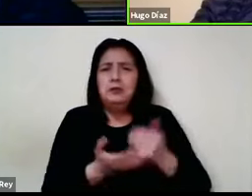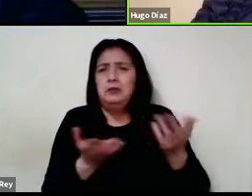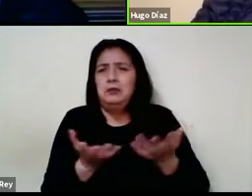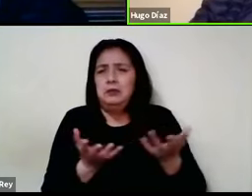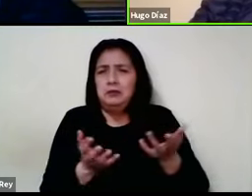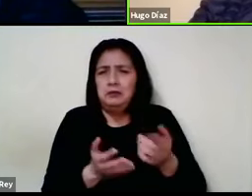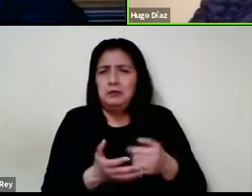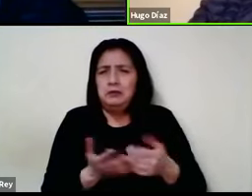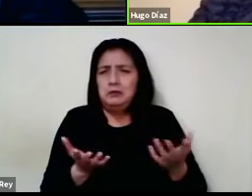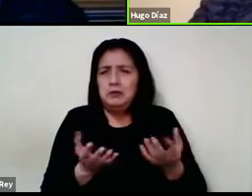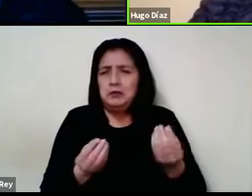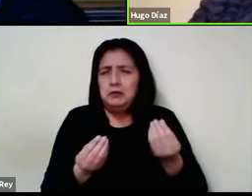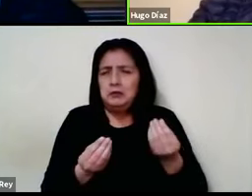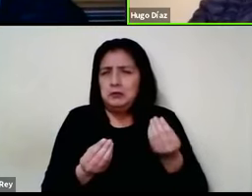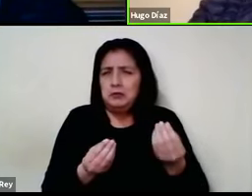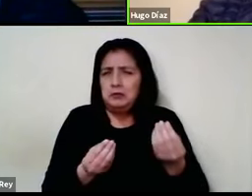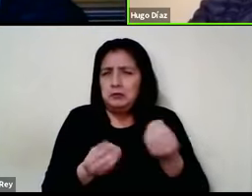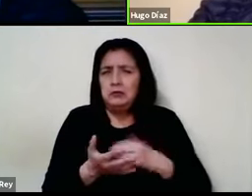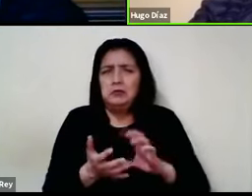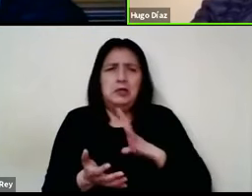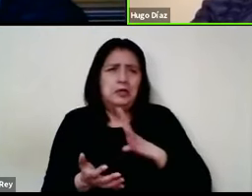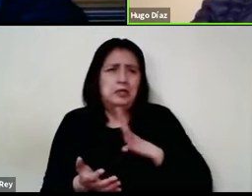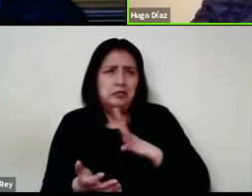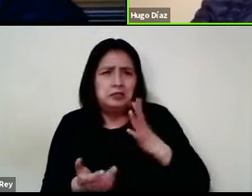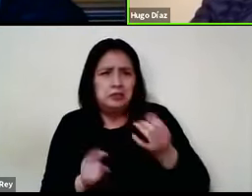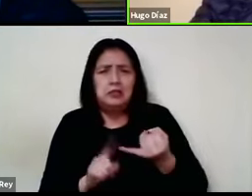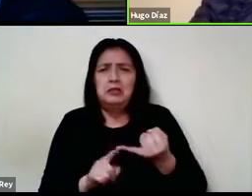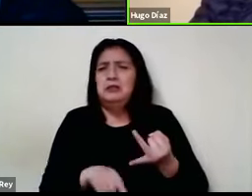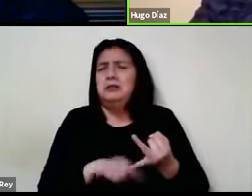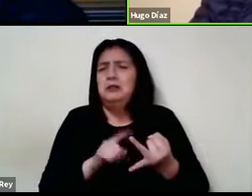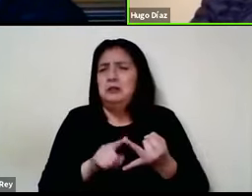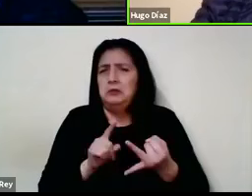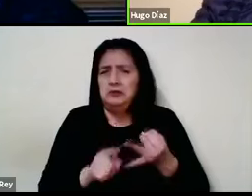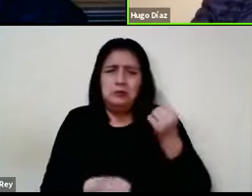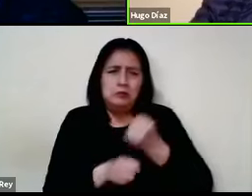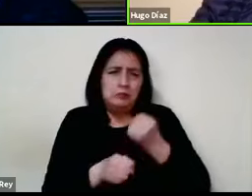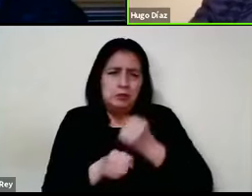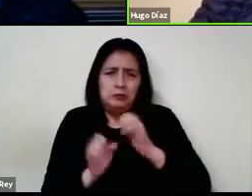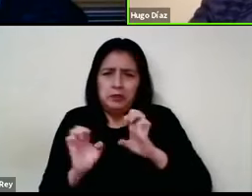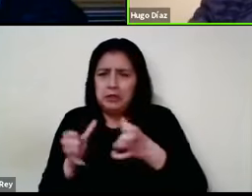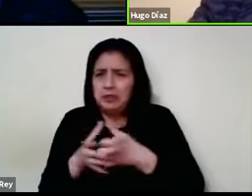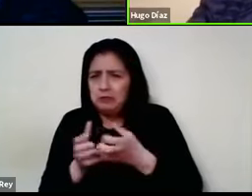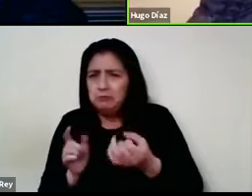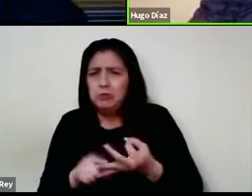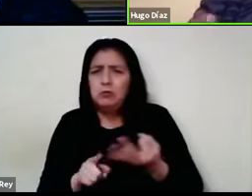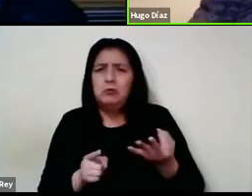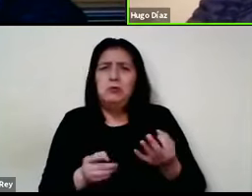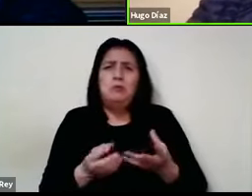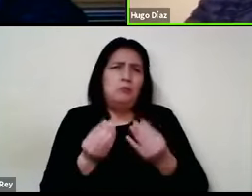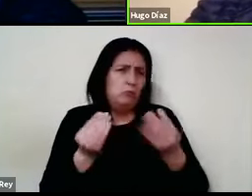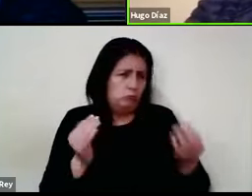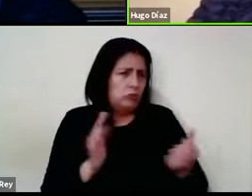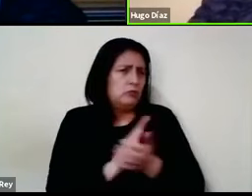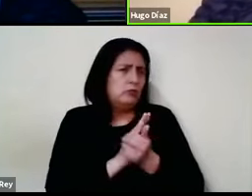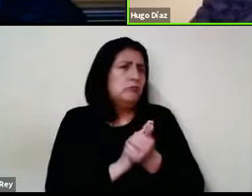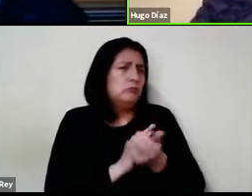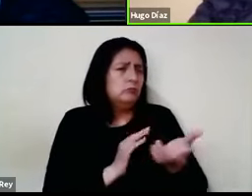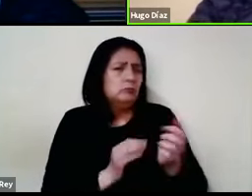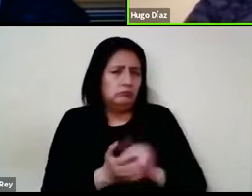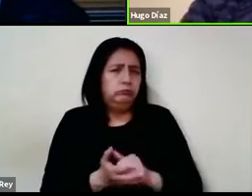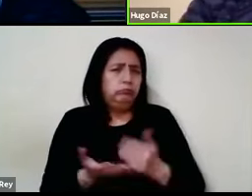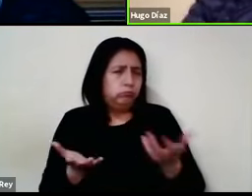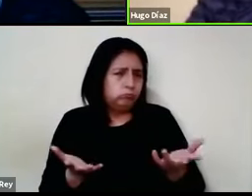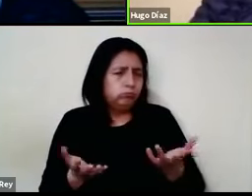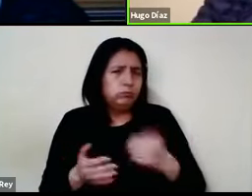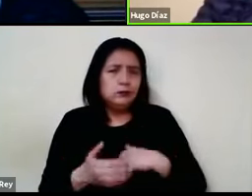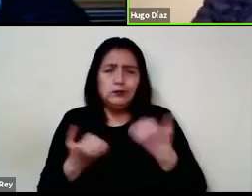que tienen que ver con la ética, con el trabajo en equipo, muchas cualidades que están